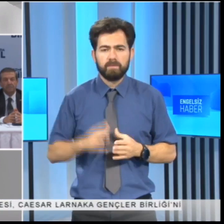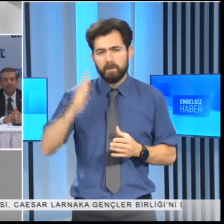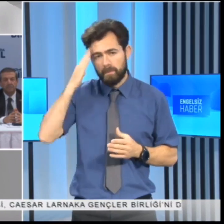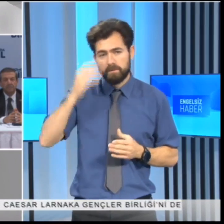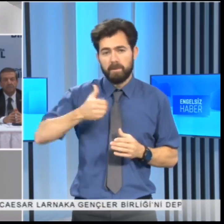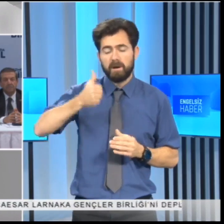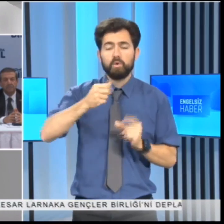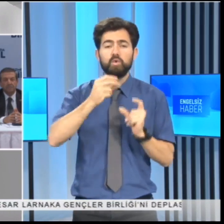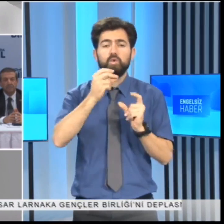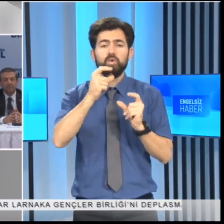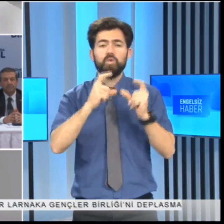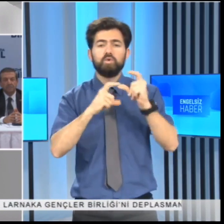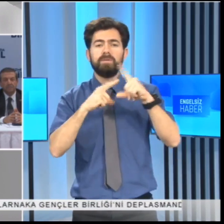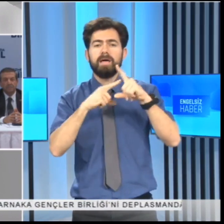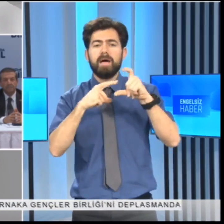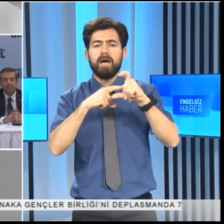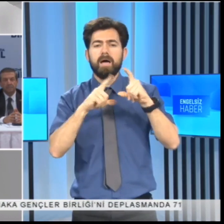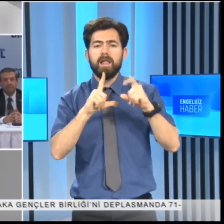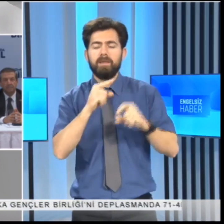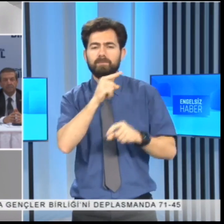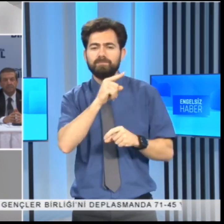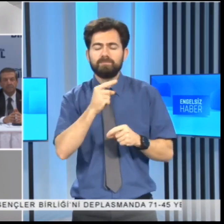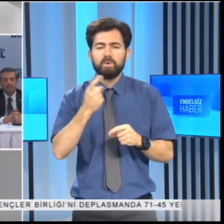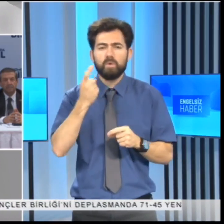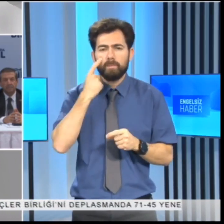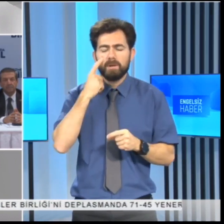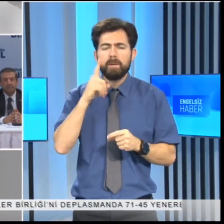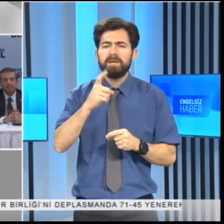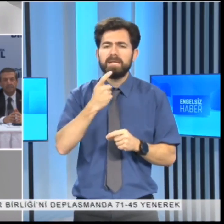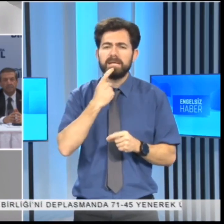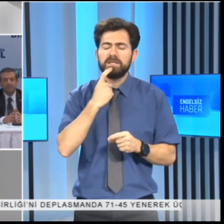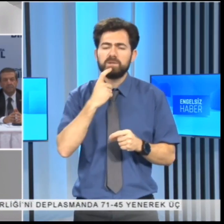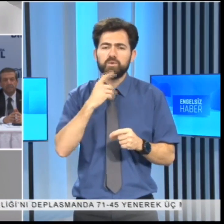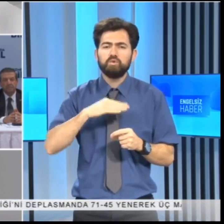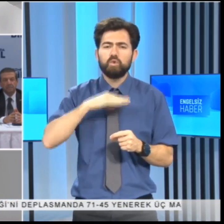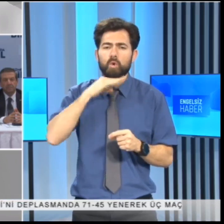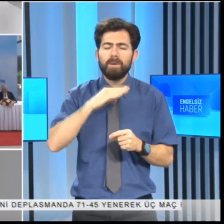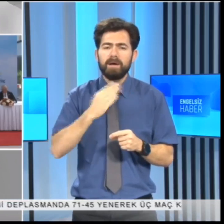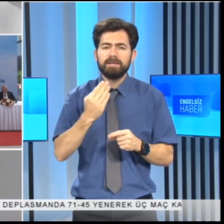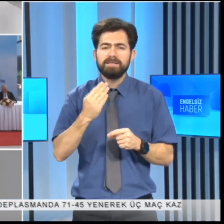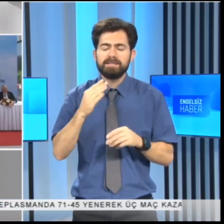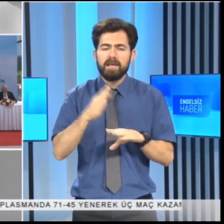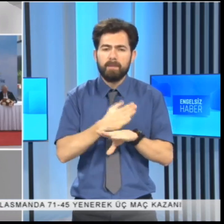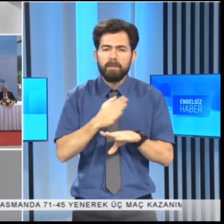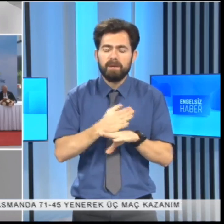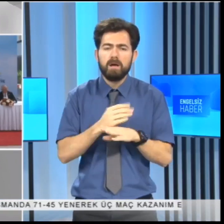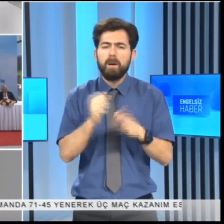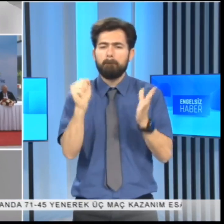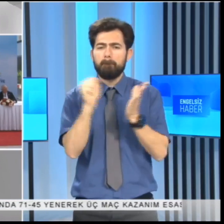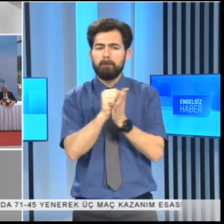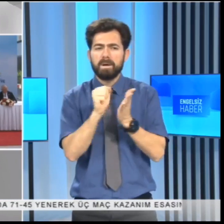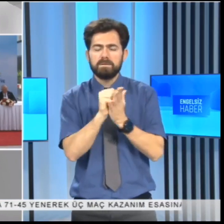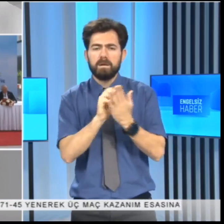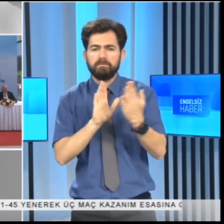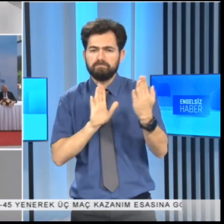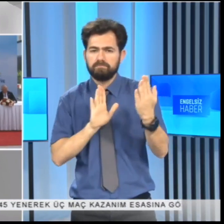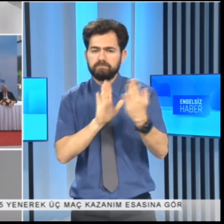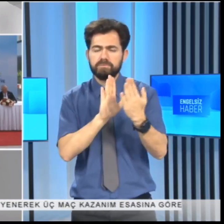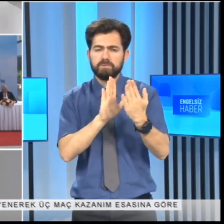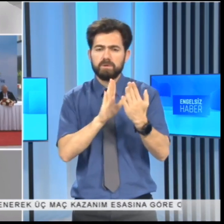Başbakan Ünal Üstel, hükümetin bir yılını doldurması nedeniyle basının karşısına